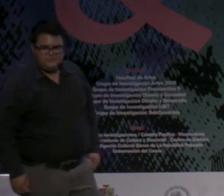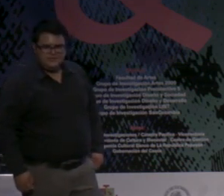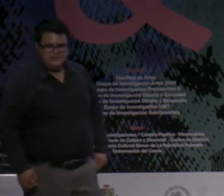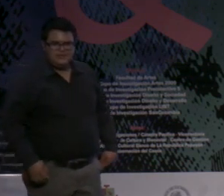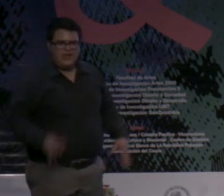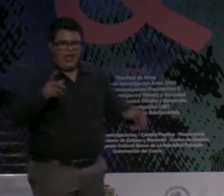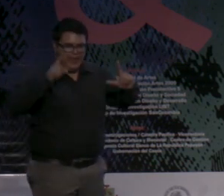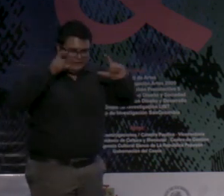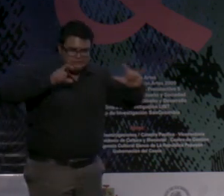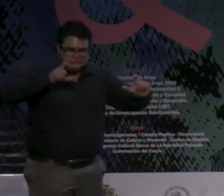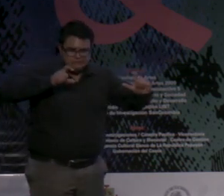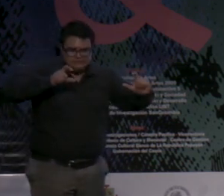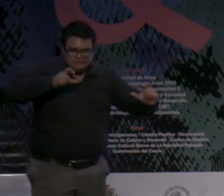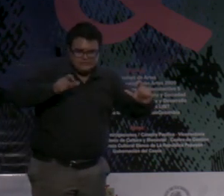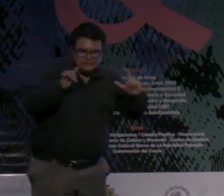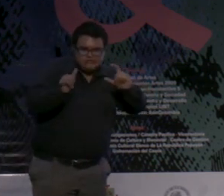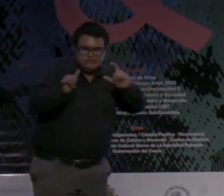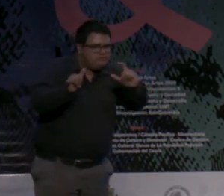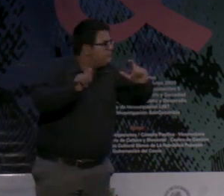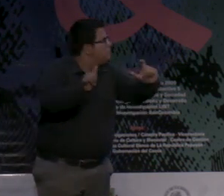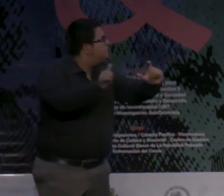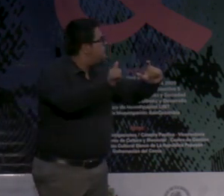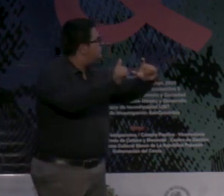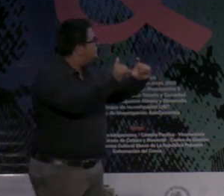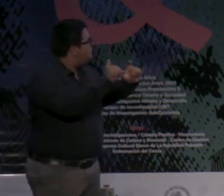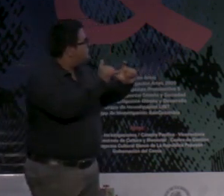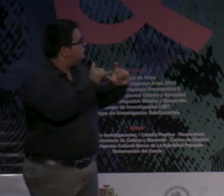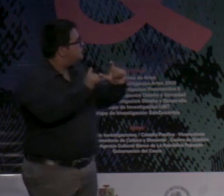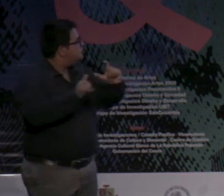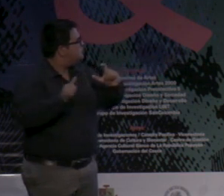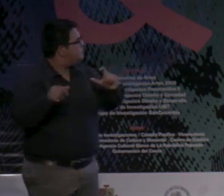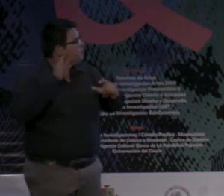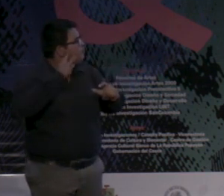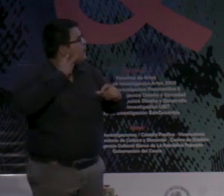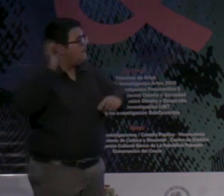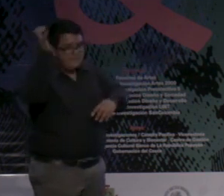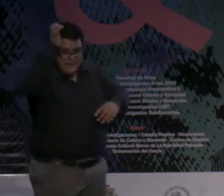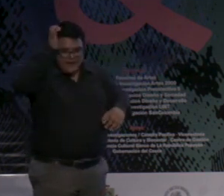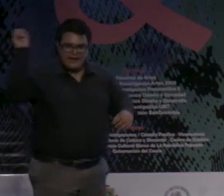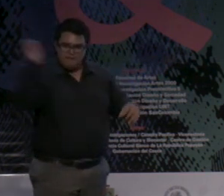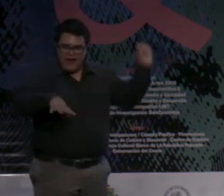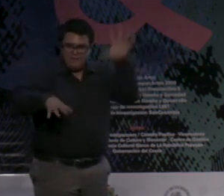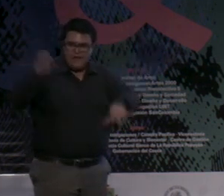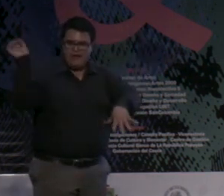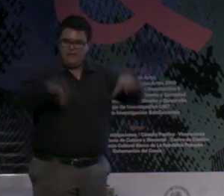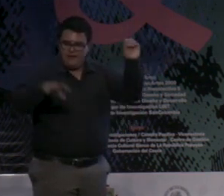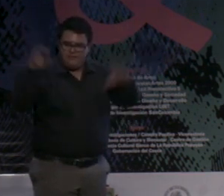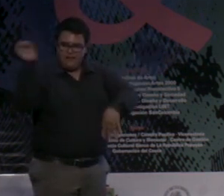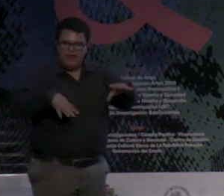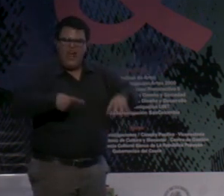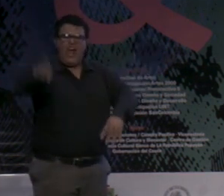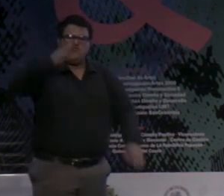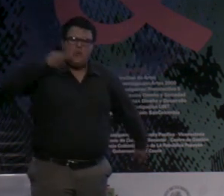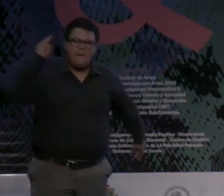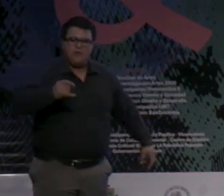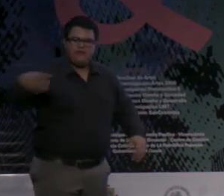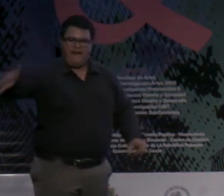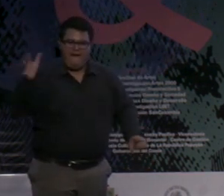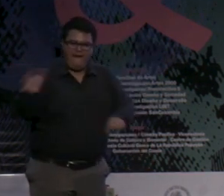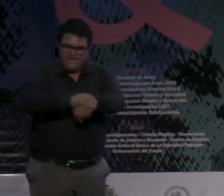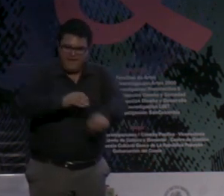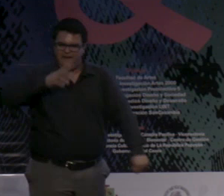cierro. No, para salir. No, olviden, José, no estamos en la casa. Agárralos, hijo de putas. Pues grábales